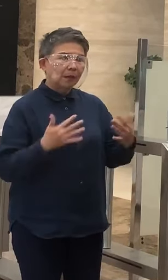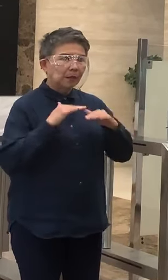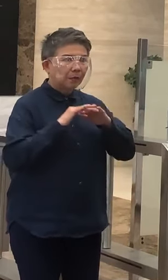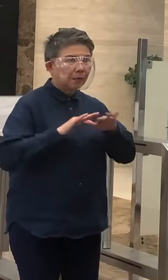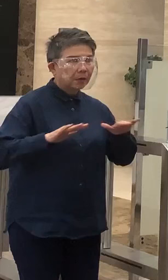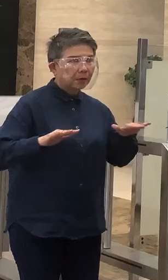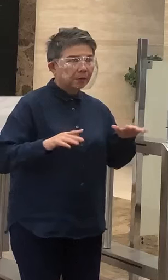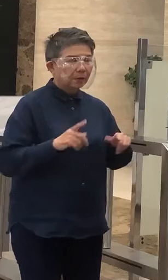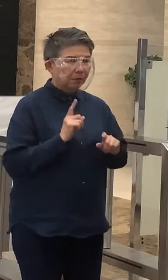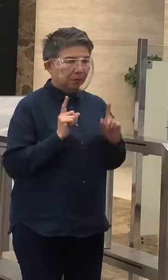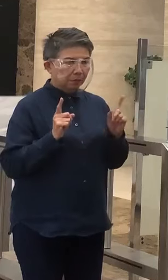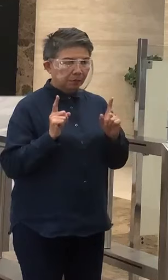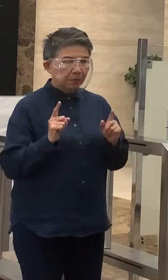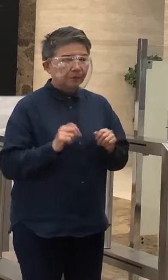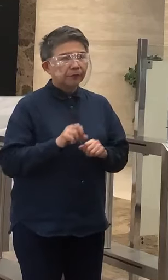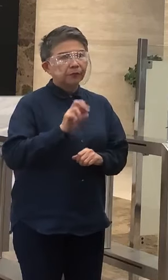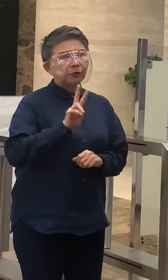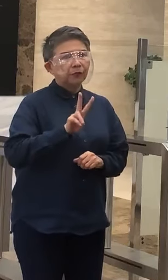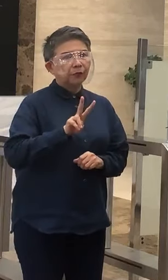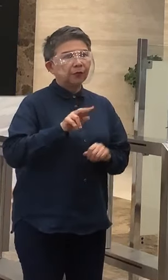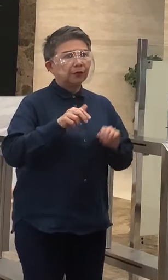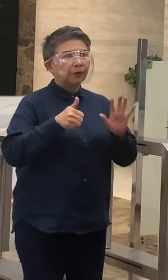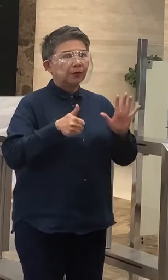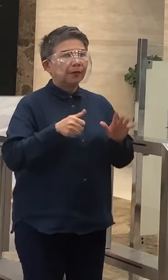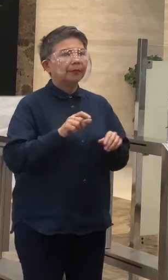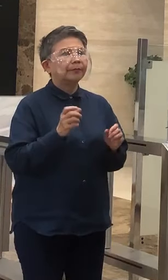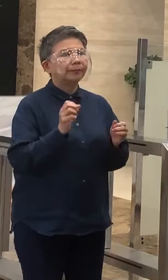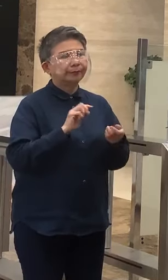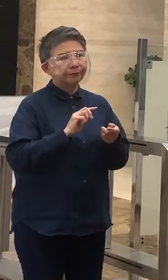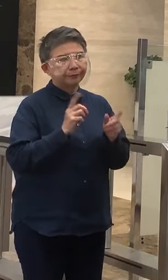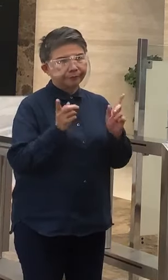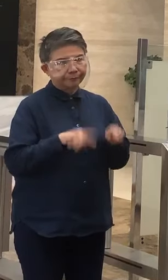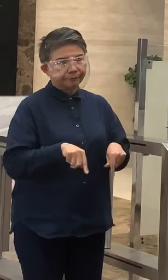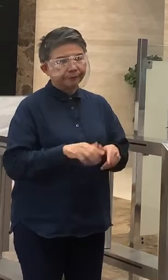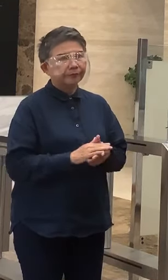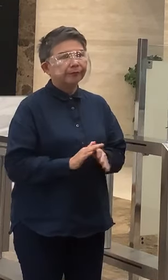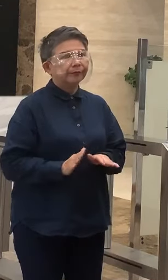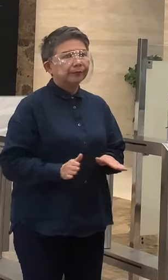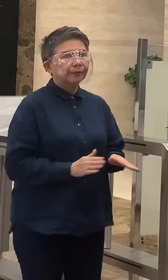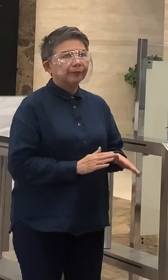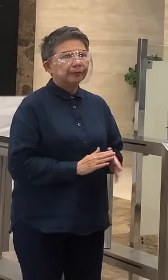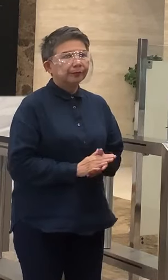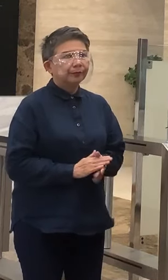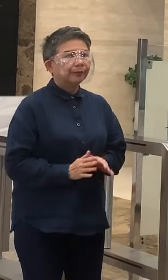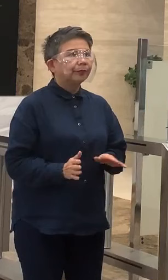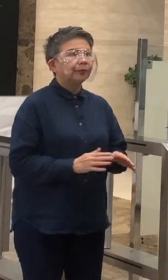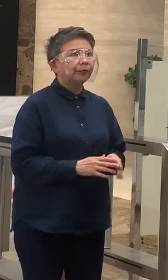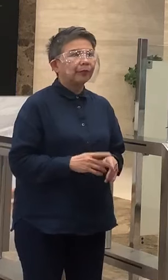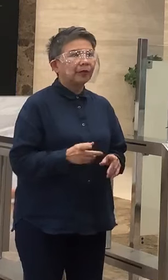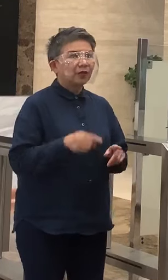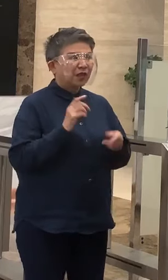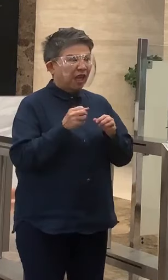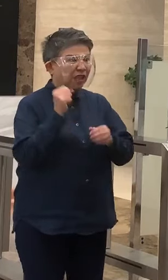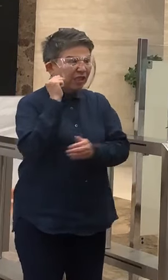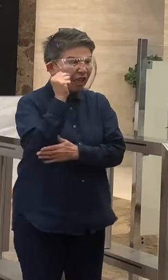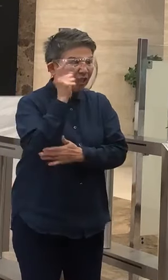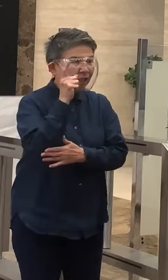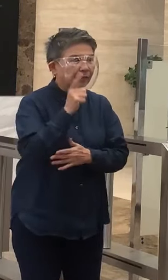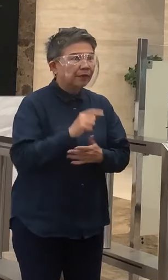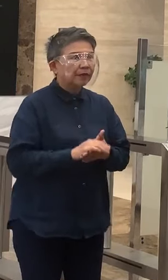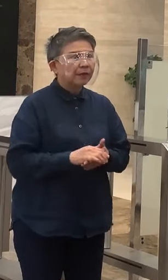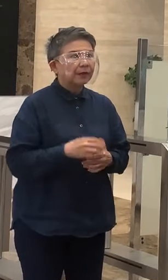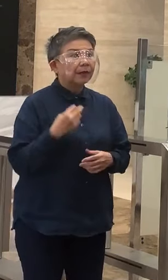tetap juga yang 22 pilihan terbaik Kemudian untuk ternyata sangat